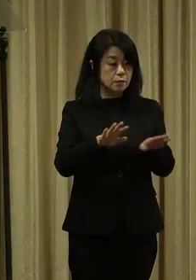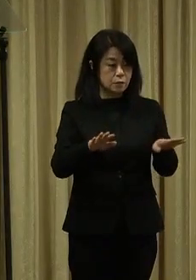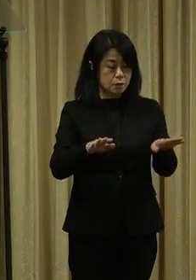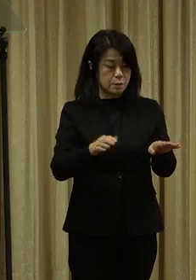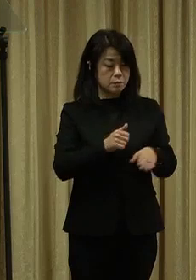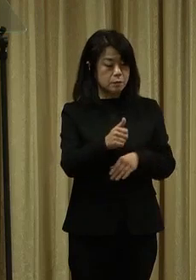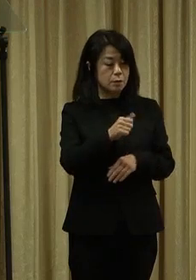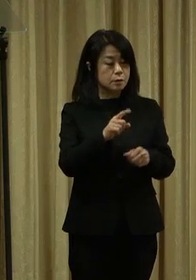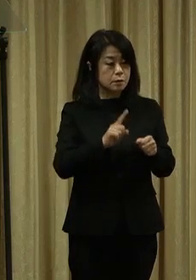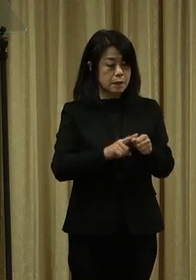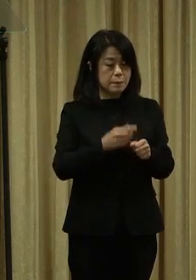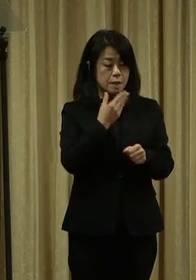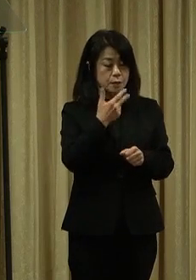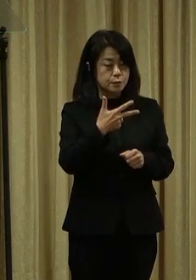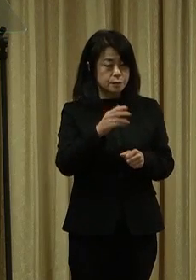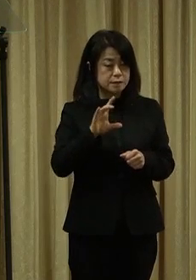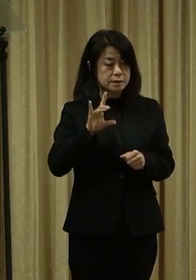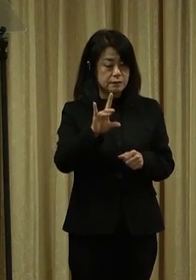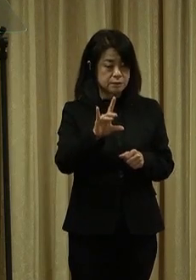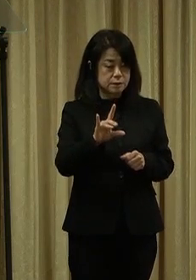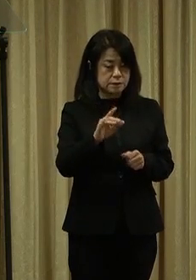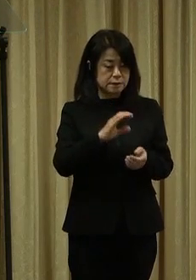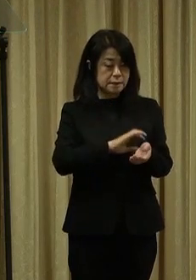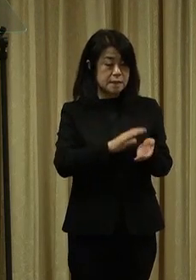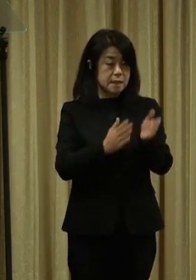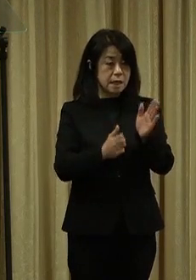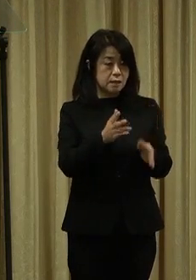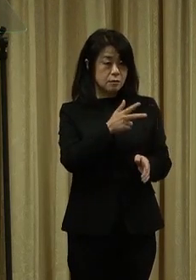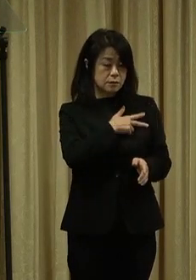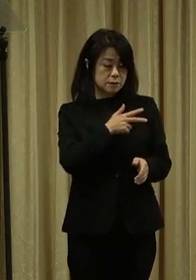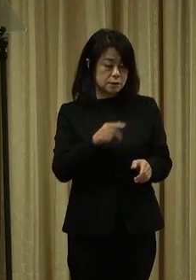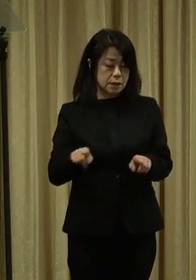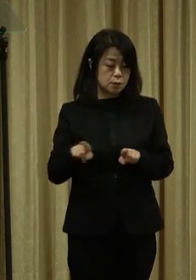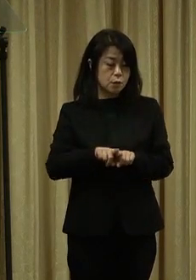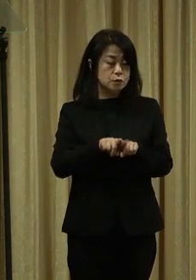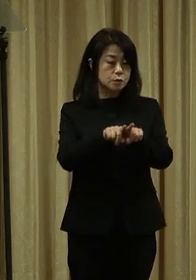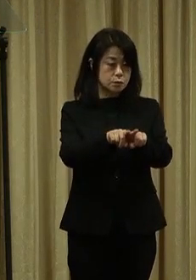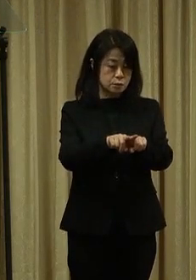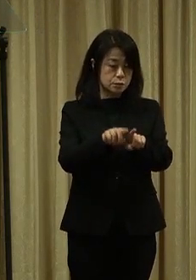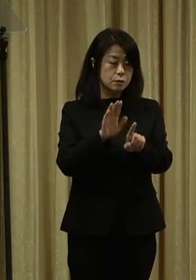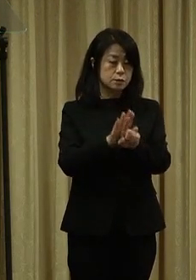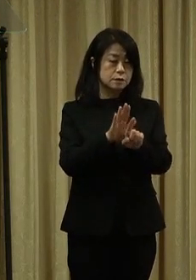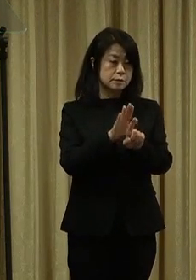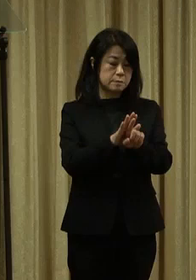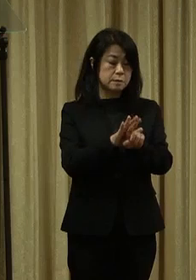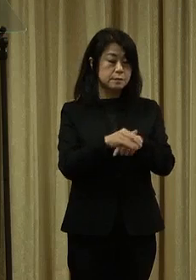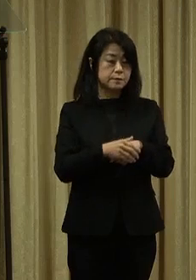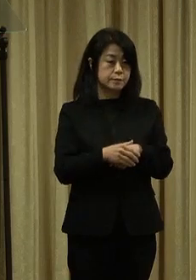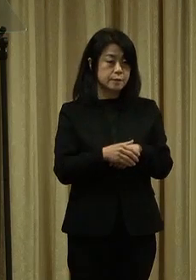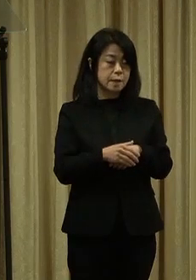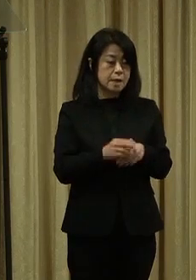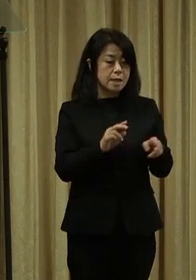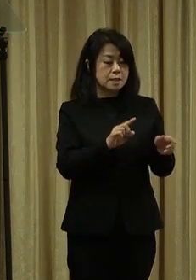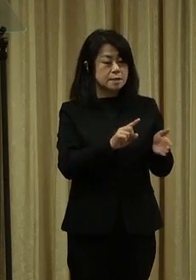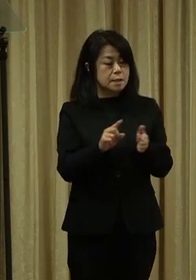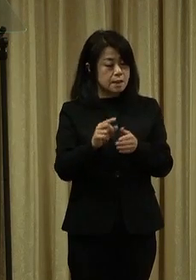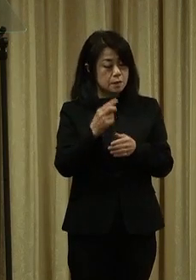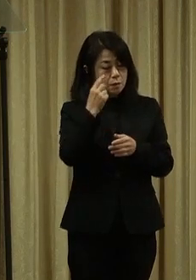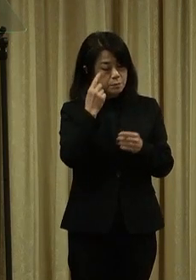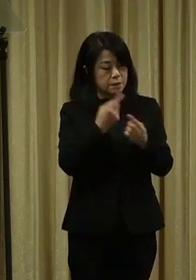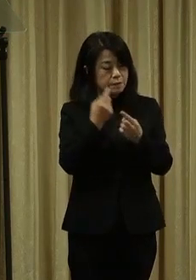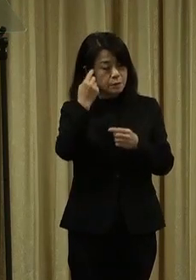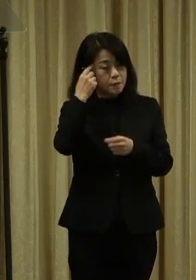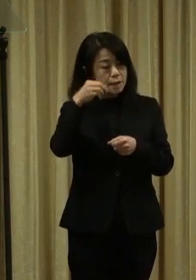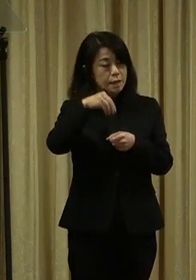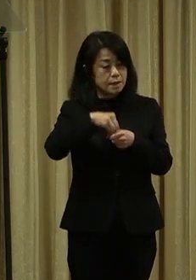に看護師が同乗する経費を支援します。このほか外国人材受け入れにかかる制度見直しを見据えて県内企